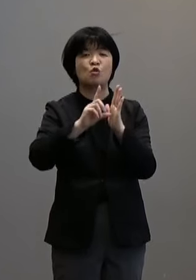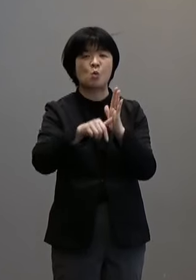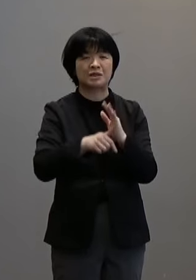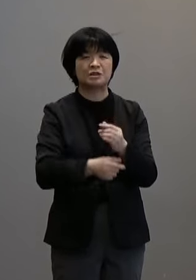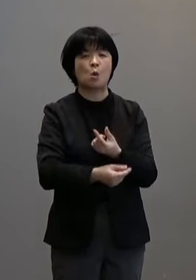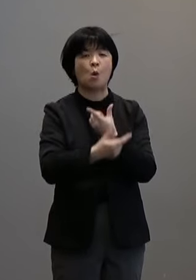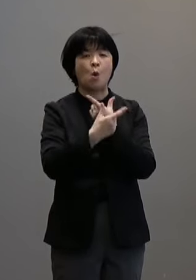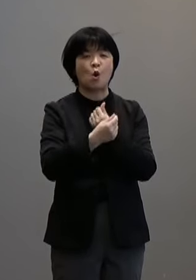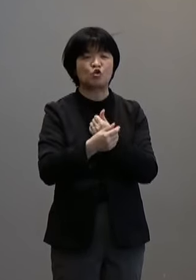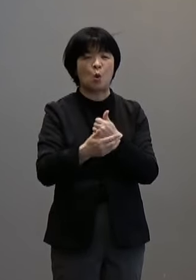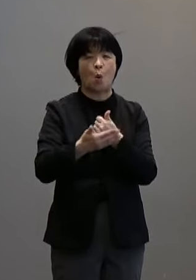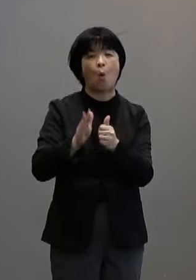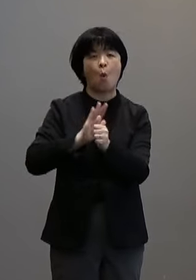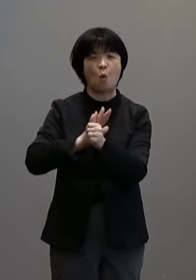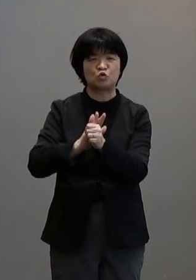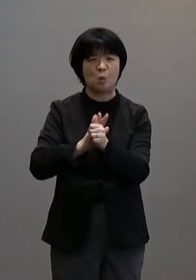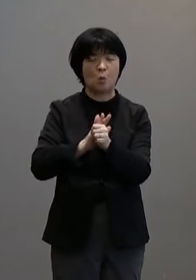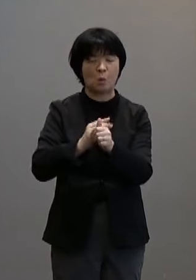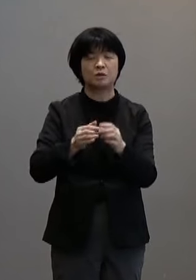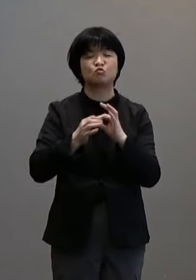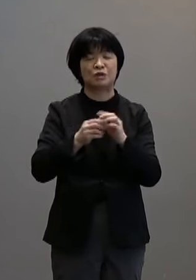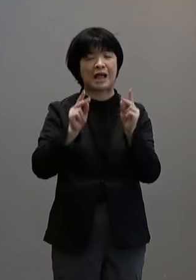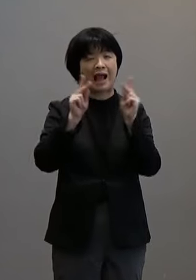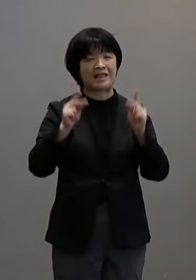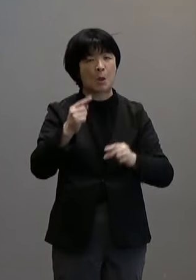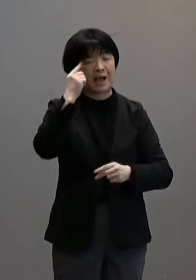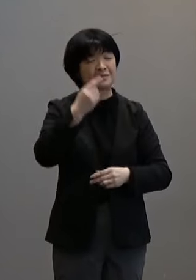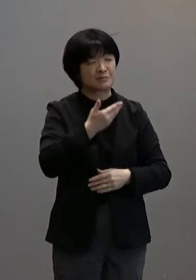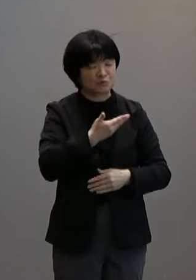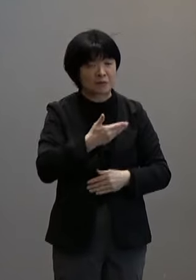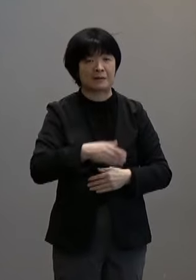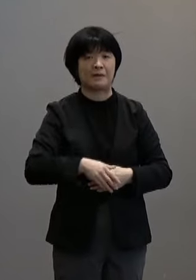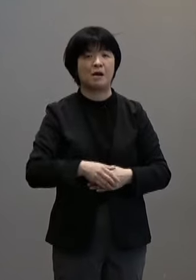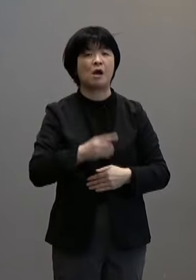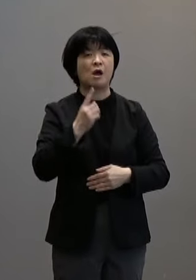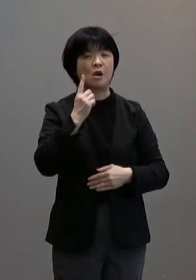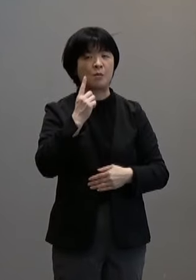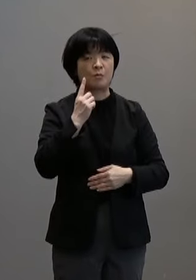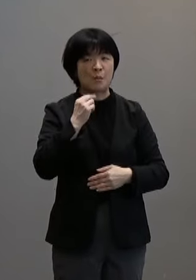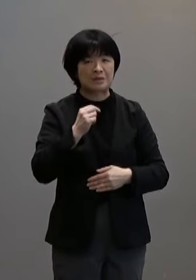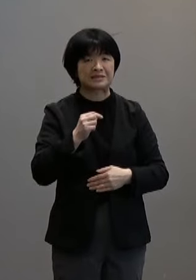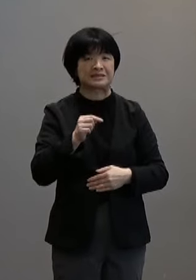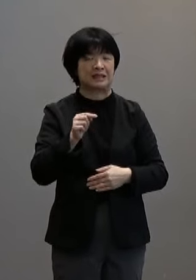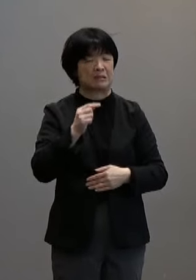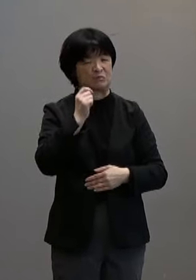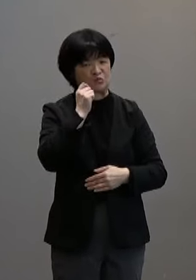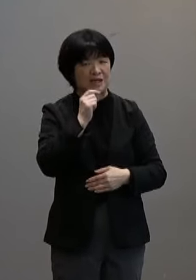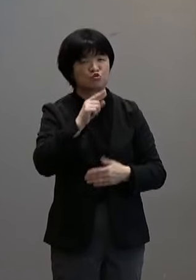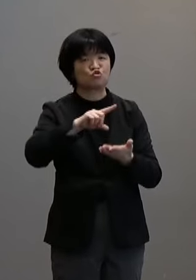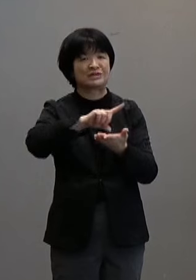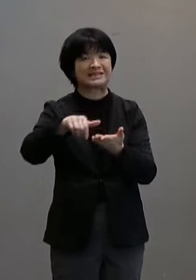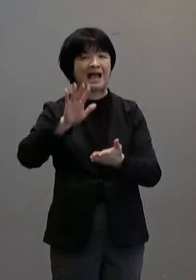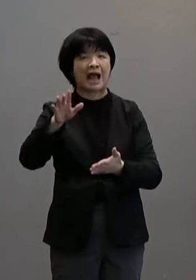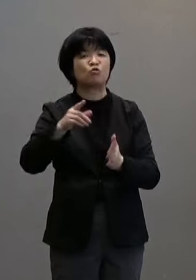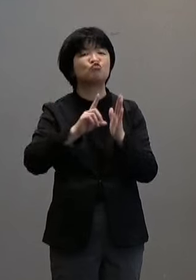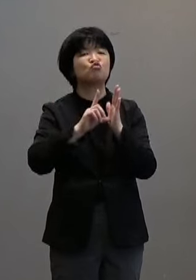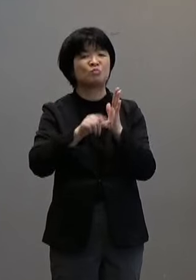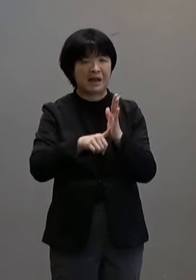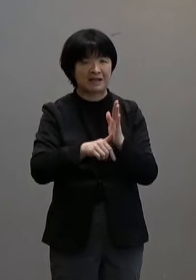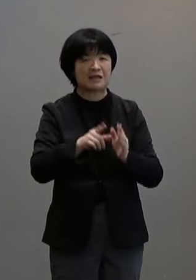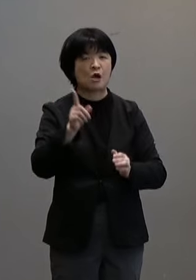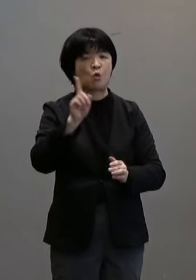今、課題を感じてあるかどうか、もし共助が難しくなっているような地域があるとすれば、どういった方策が求められ